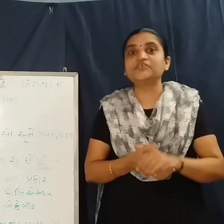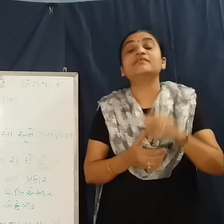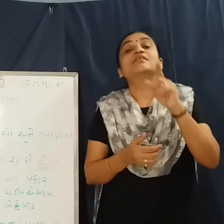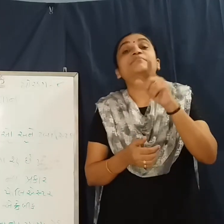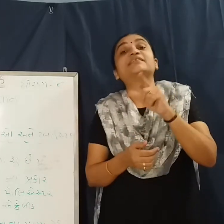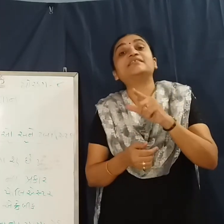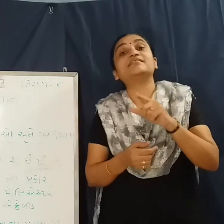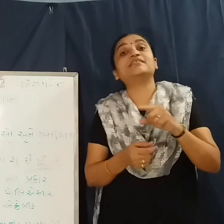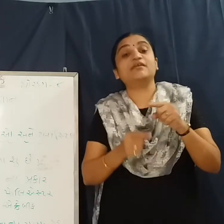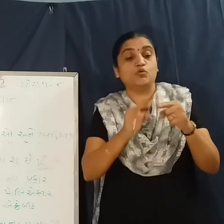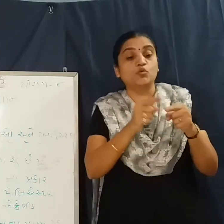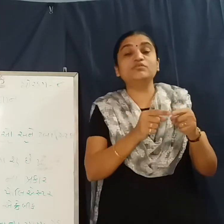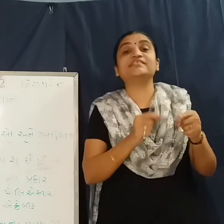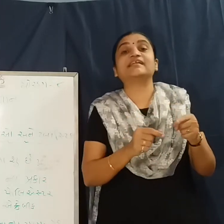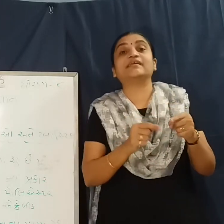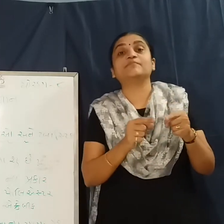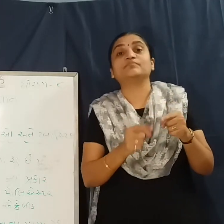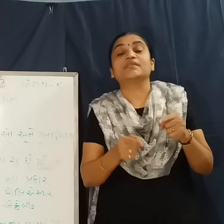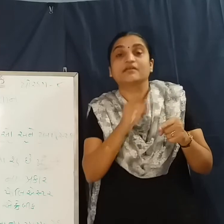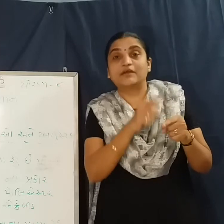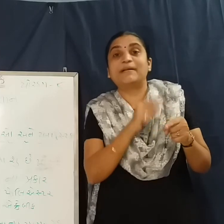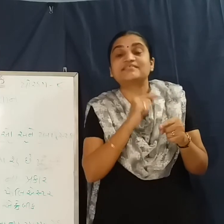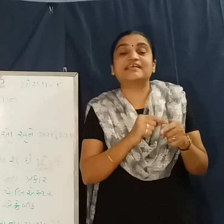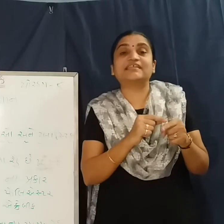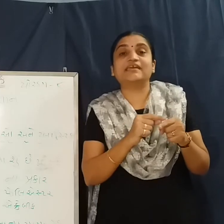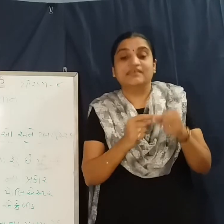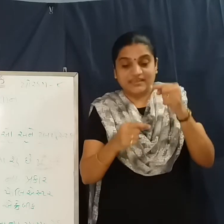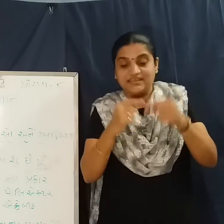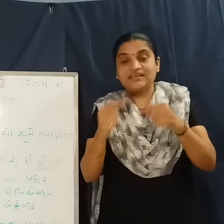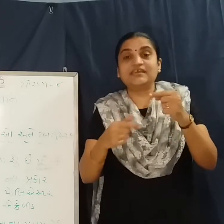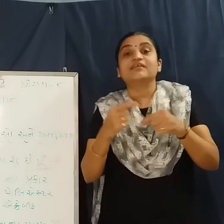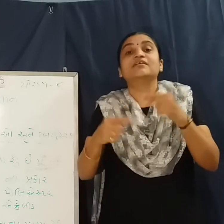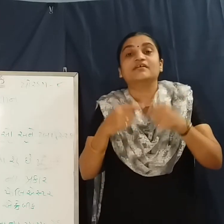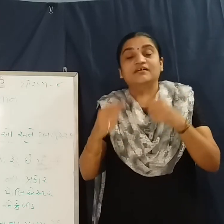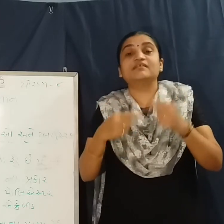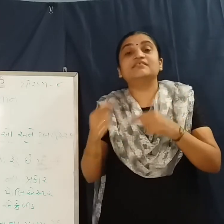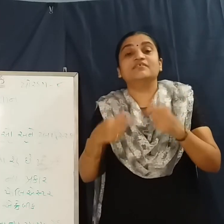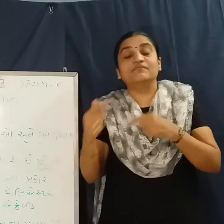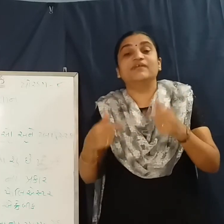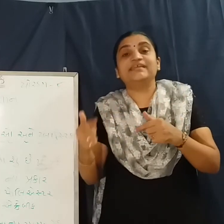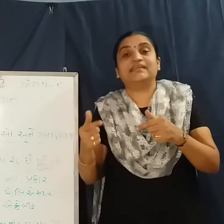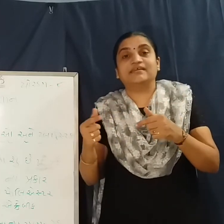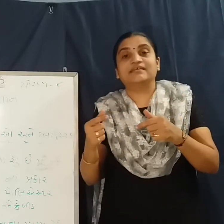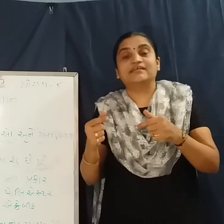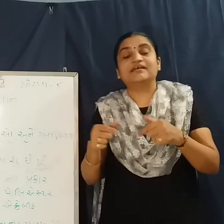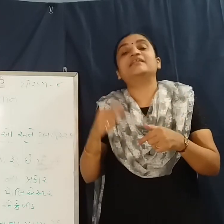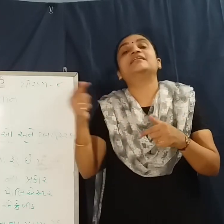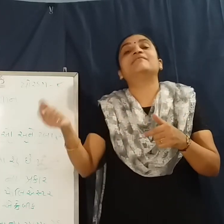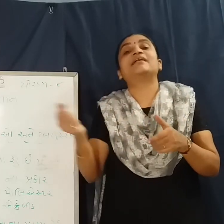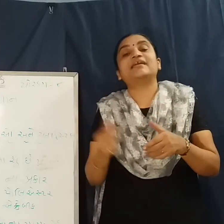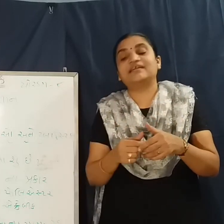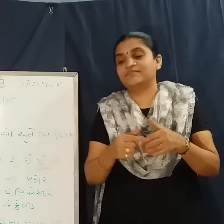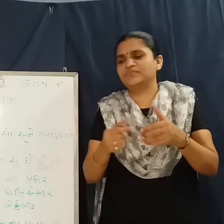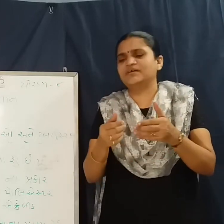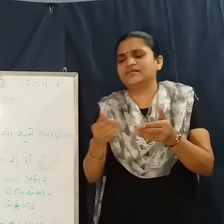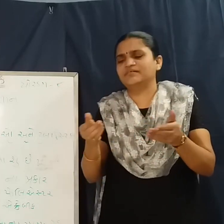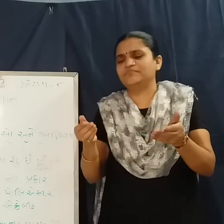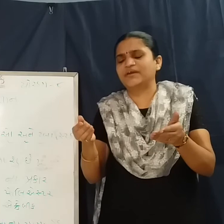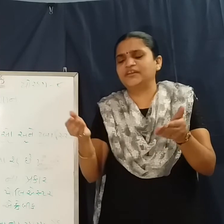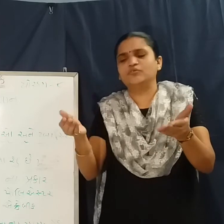છે, સાથે સાથે ઊન સાથે કપાસ સાથે એને વણીને અને નવા એના માની લો